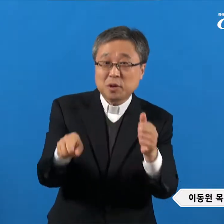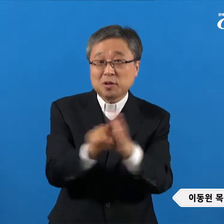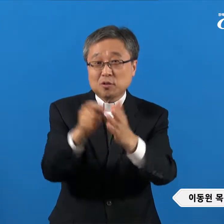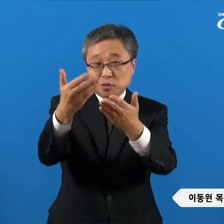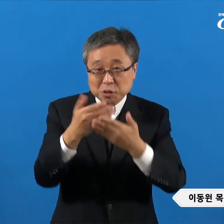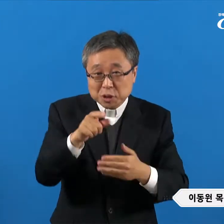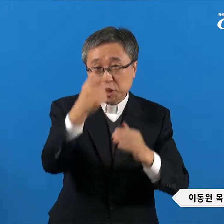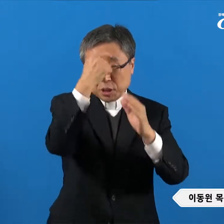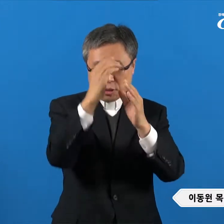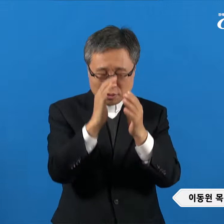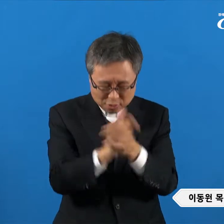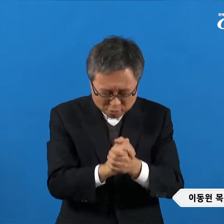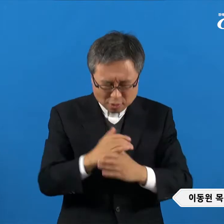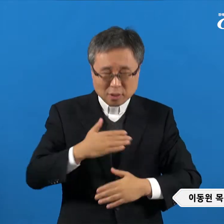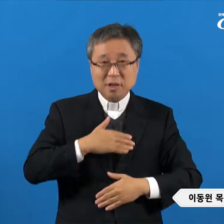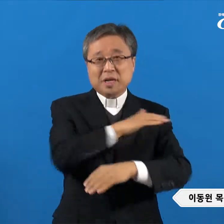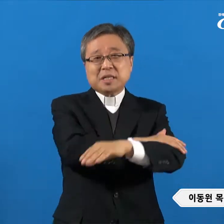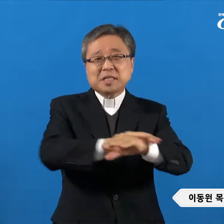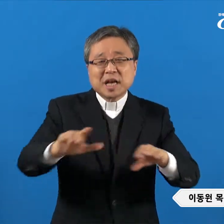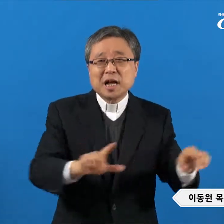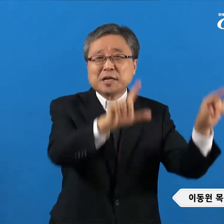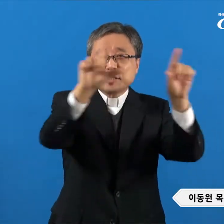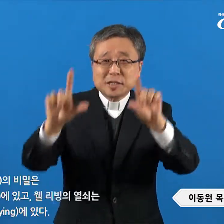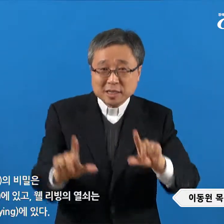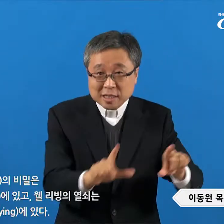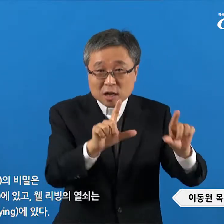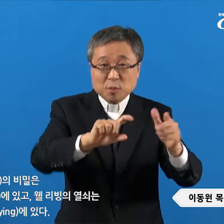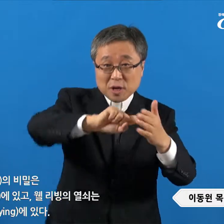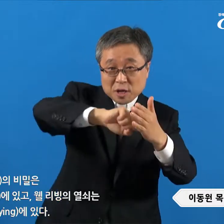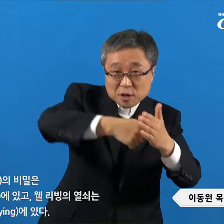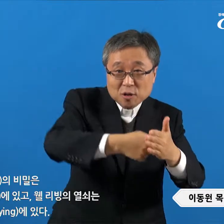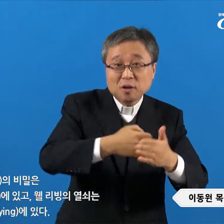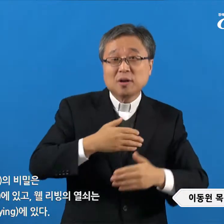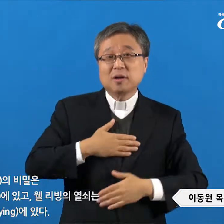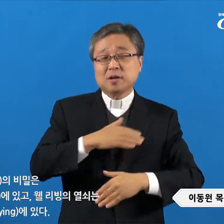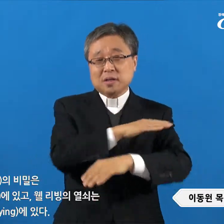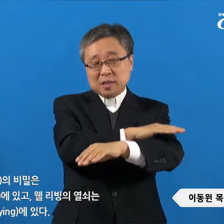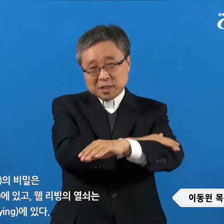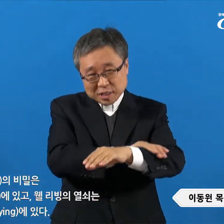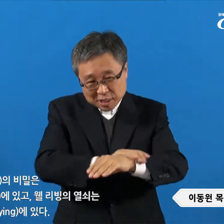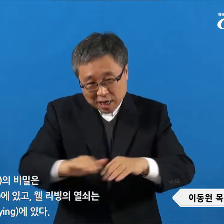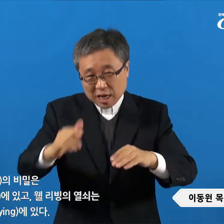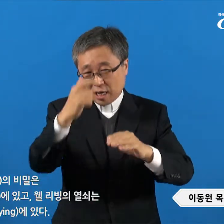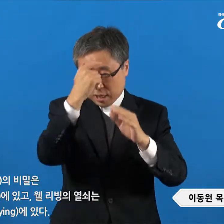말이죠. well living의 열쇠는 well praying, 기도하는 것입니다.